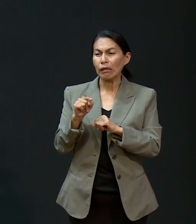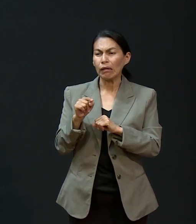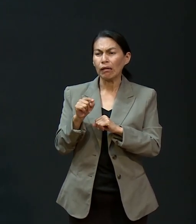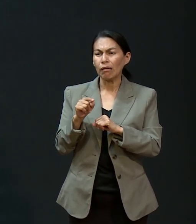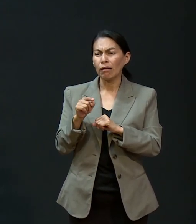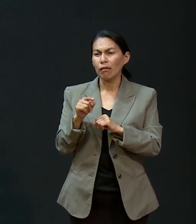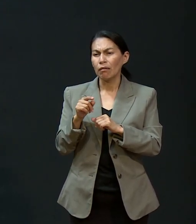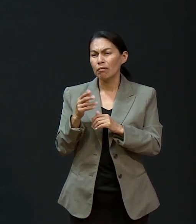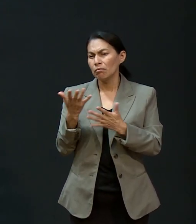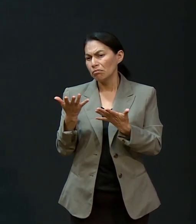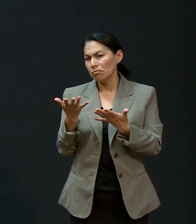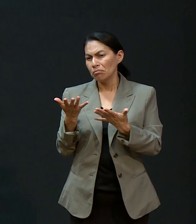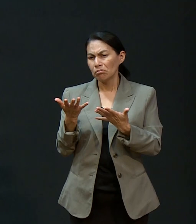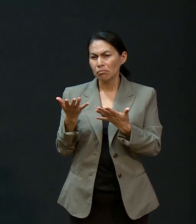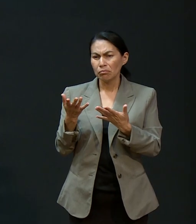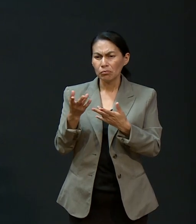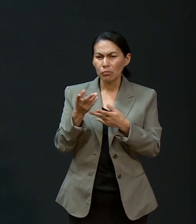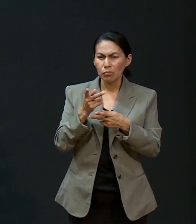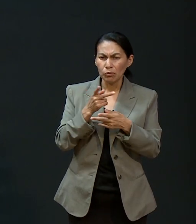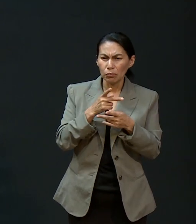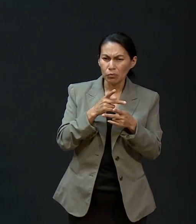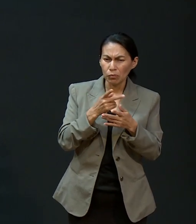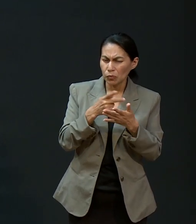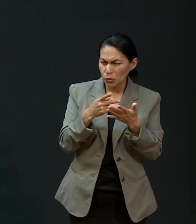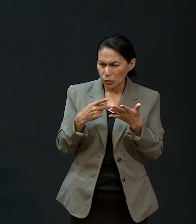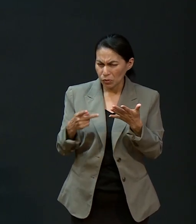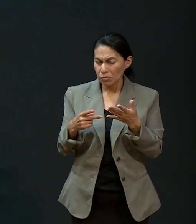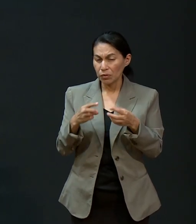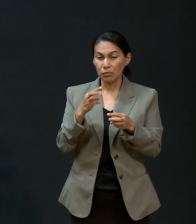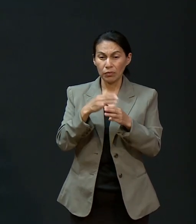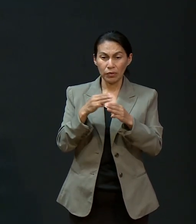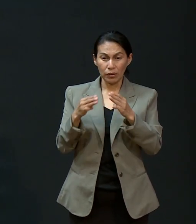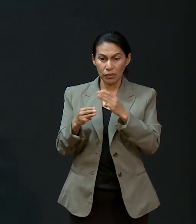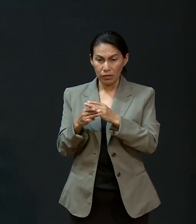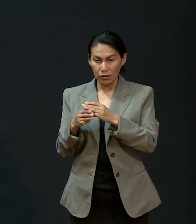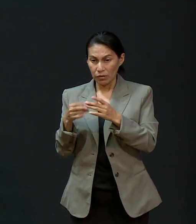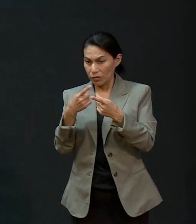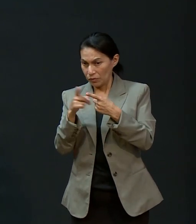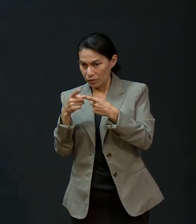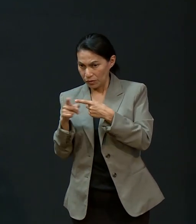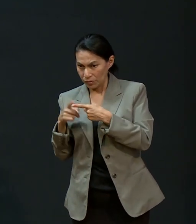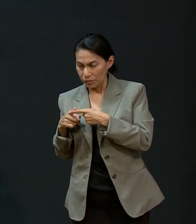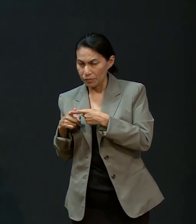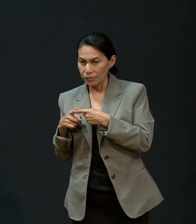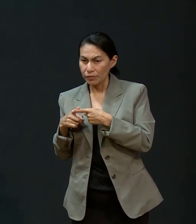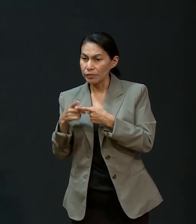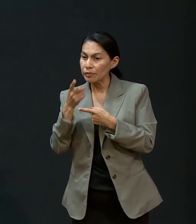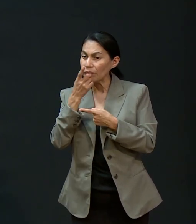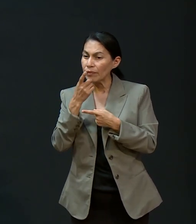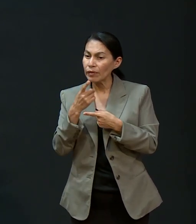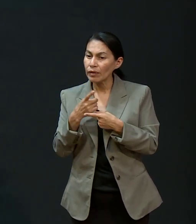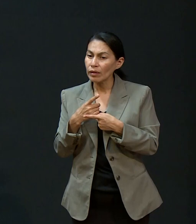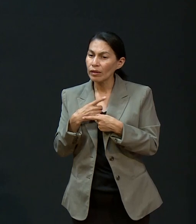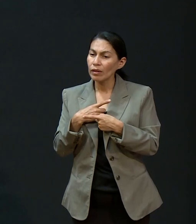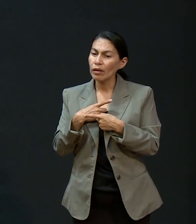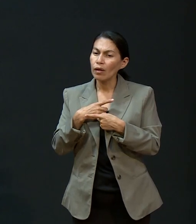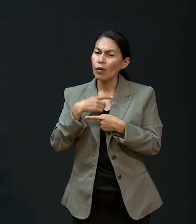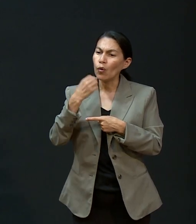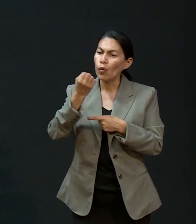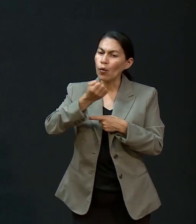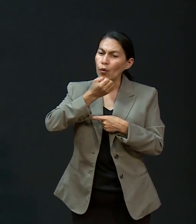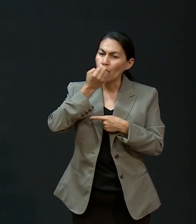Hubo pequeñas dinámicas de ciertas materias en las que nos decían que